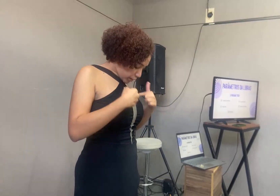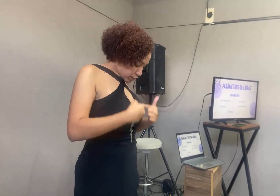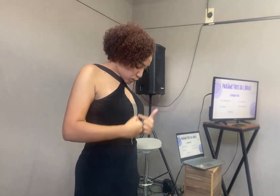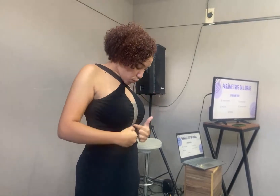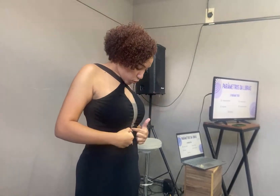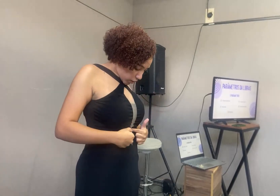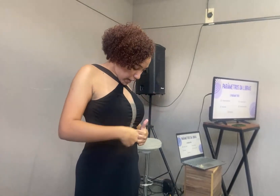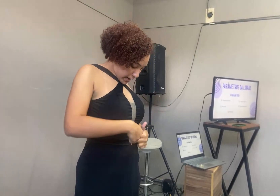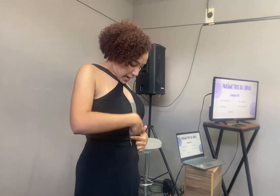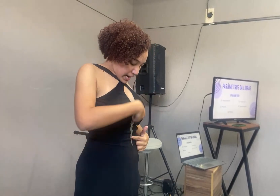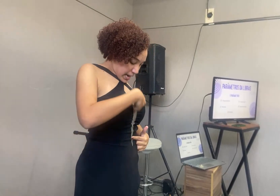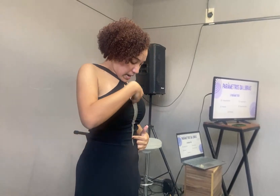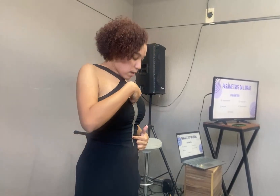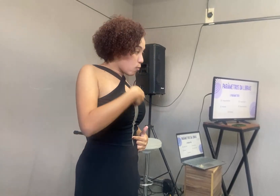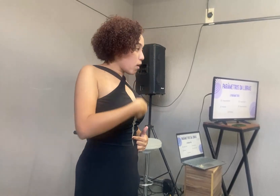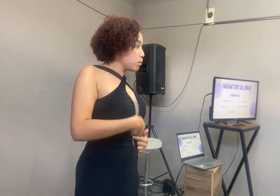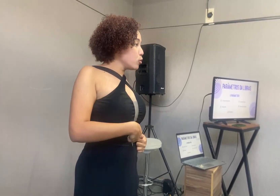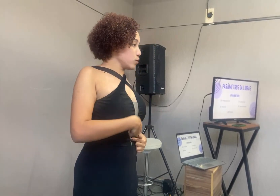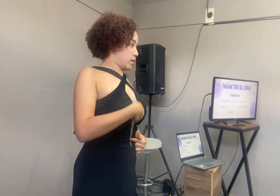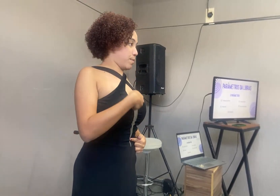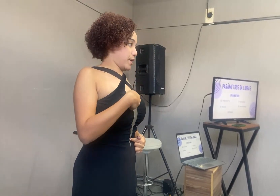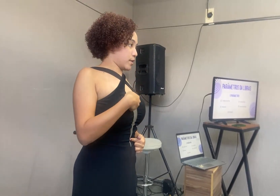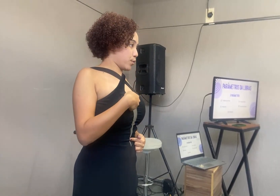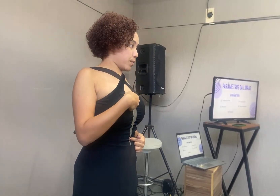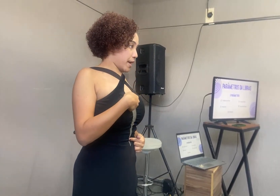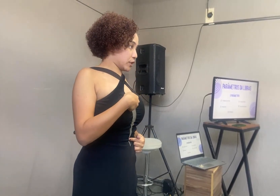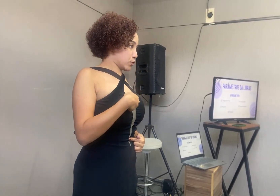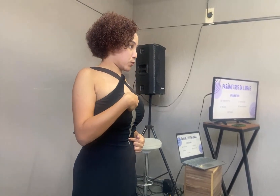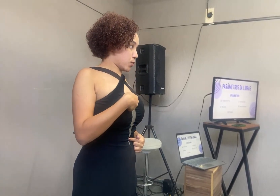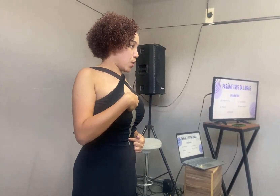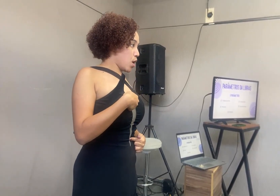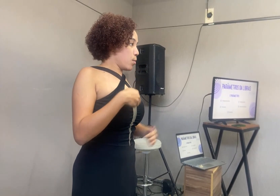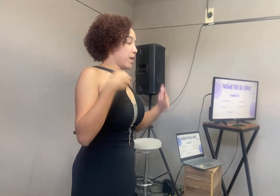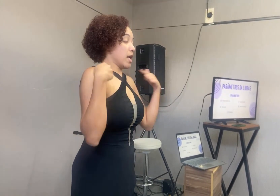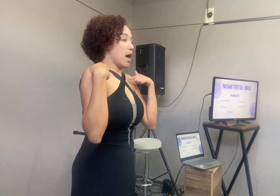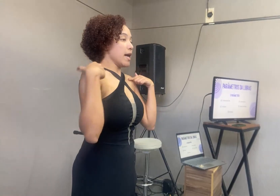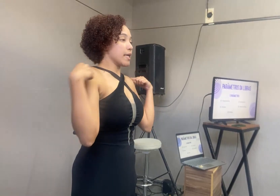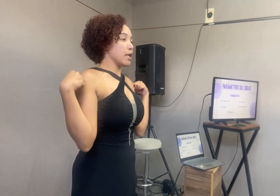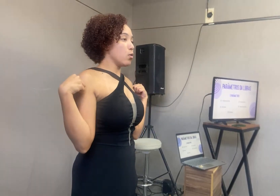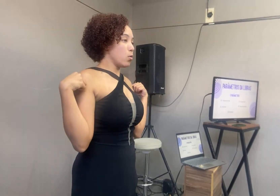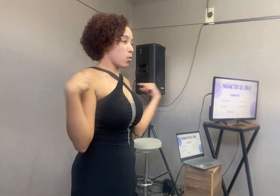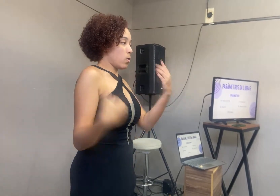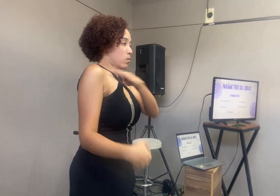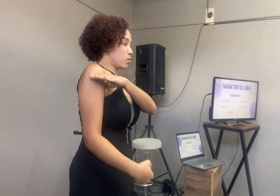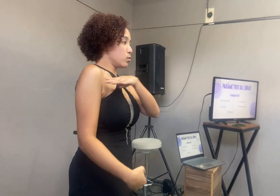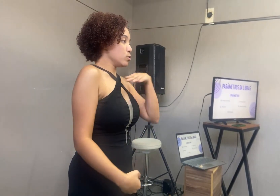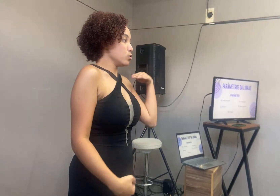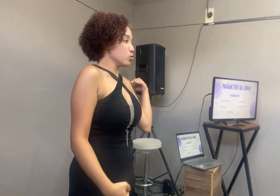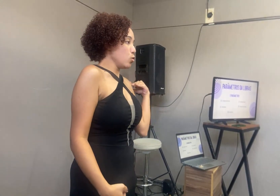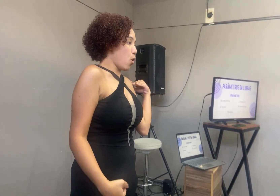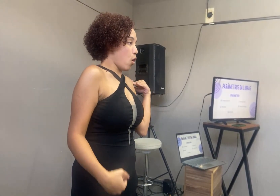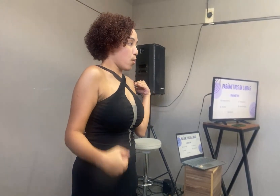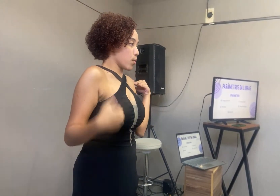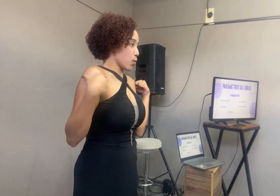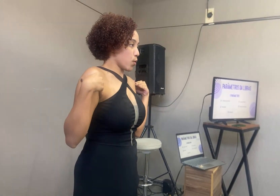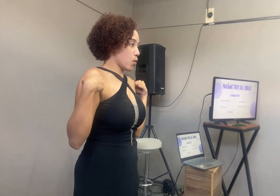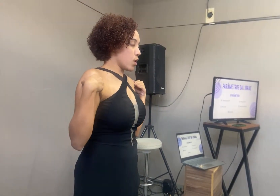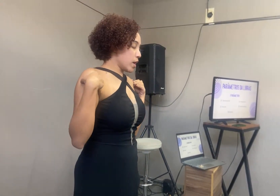isso que eu coloquei uma blusa preta por baixo. Porque aqui do ombro,